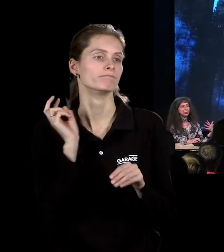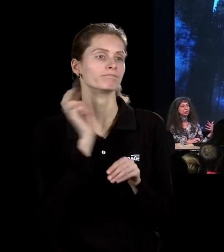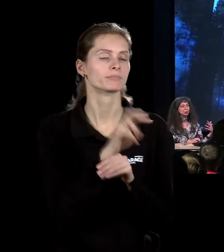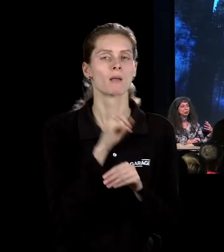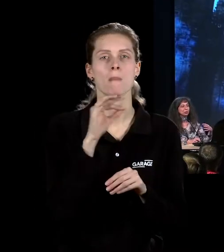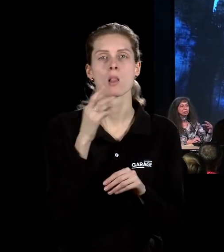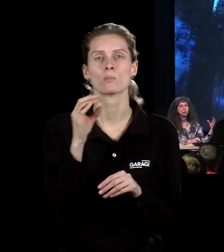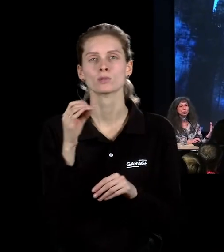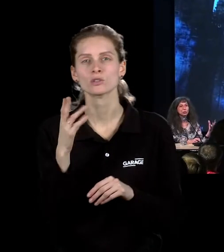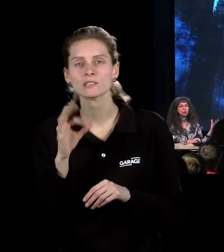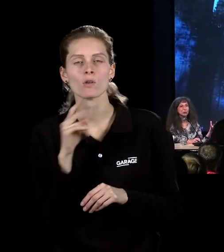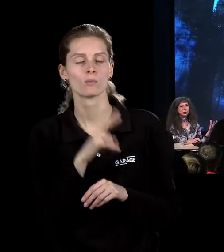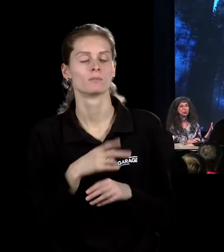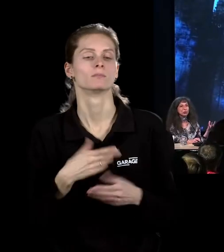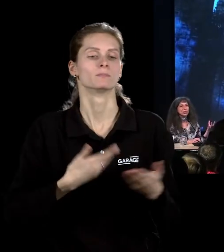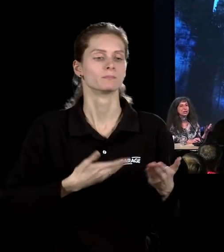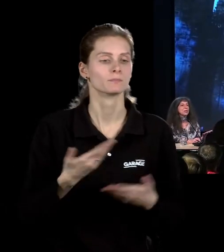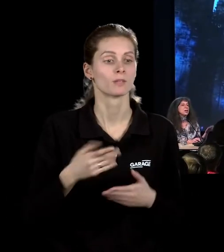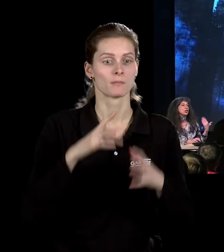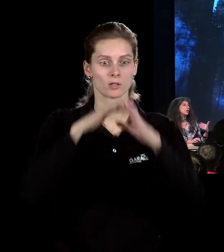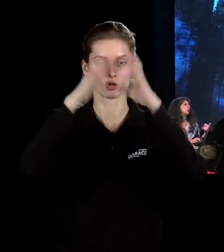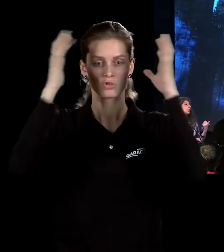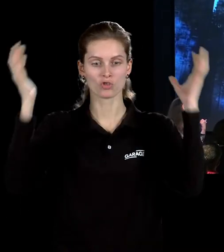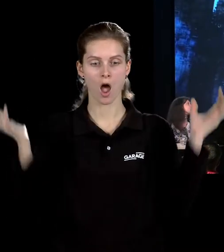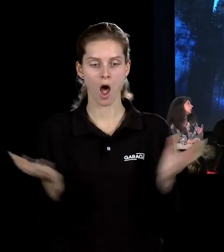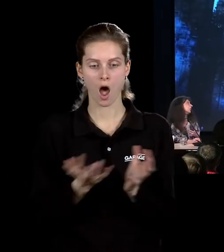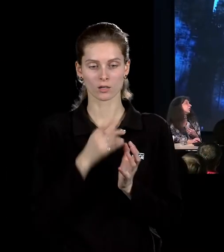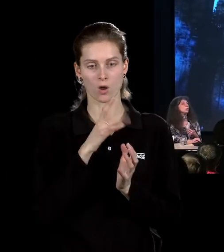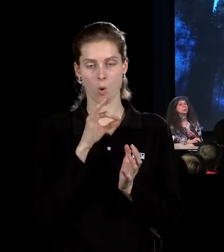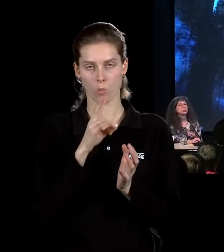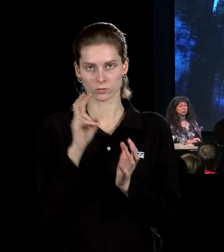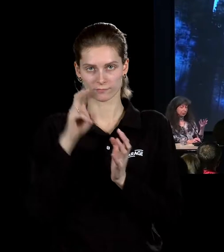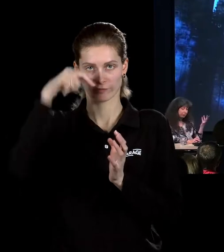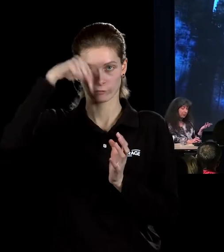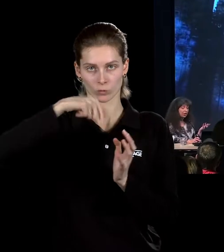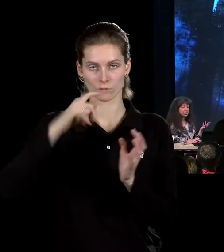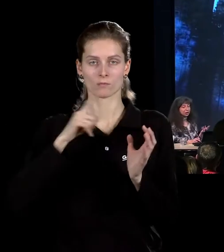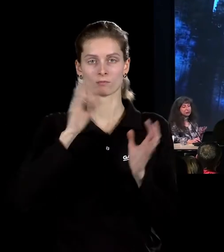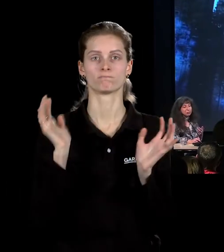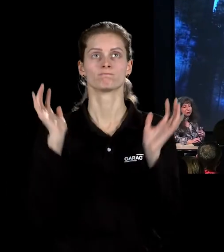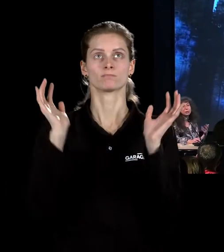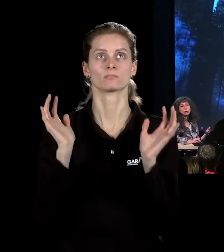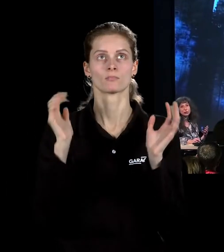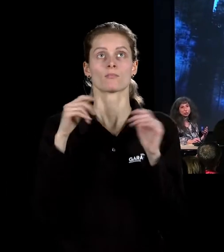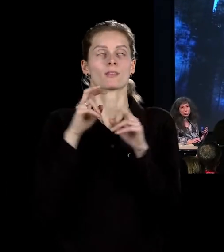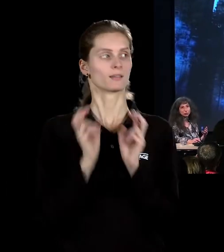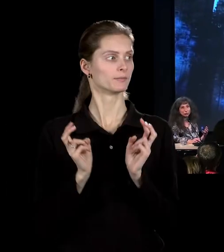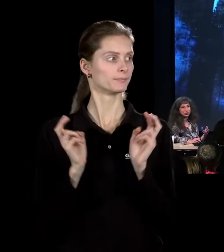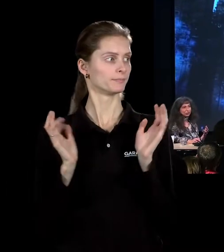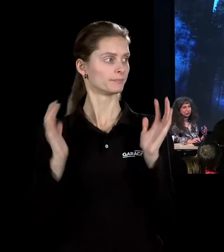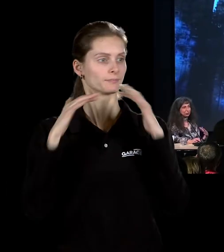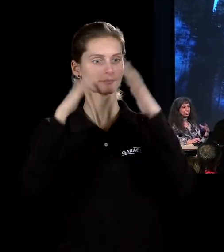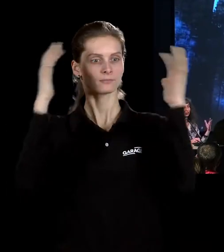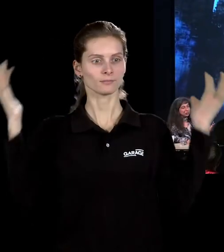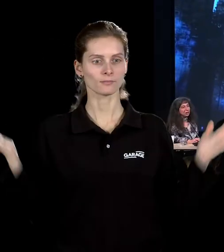включается в это паломничество, его несут внутри огромного шара, шар, который напоминает ему шары благовония, которые